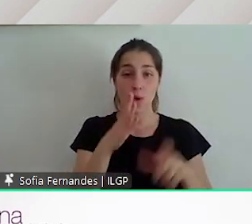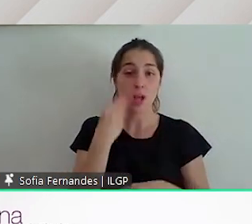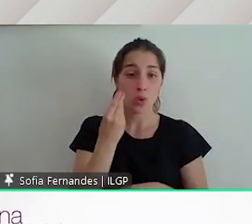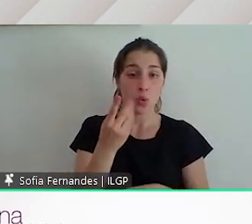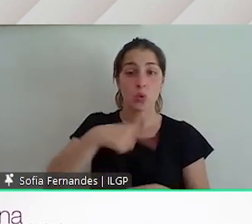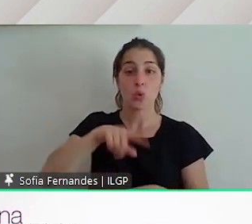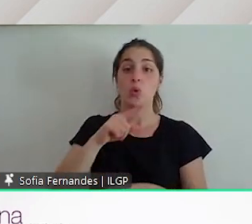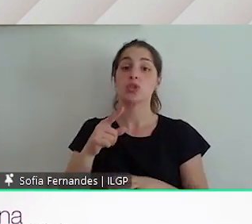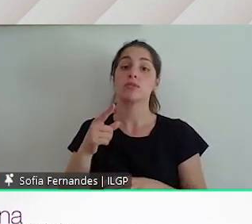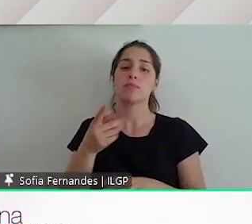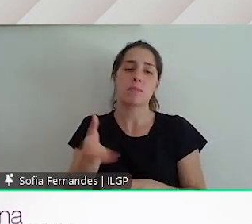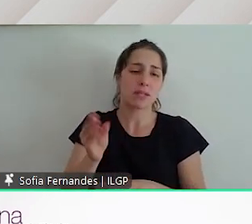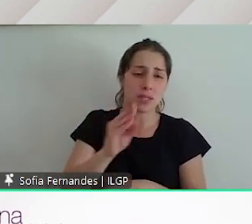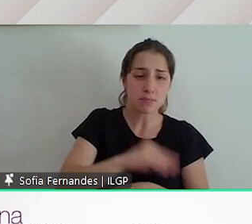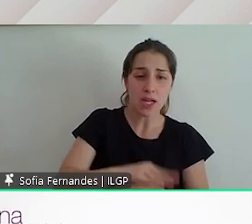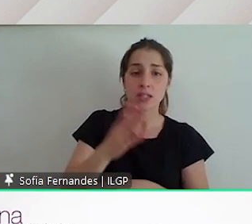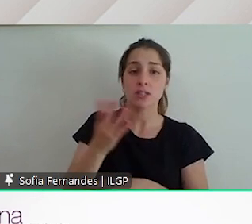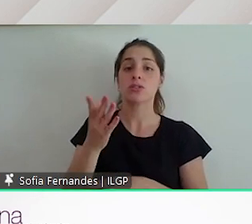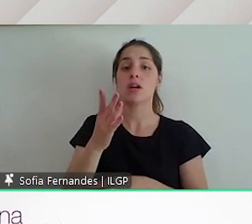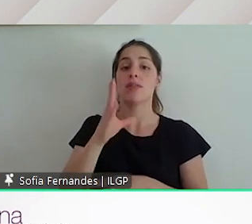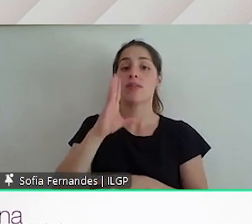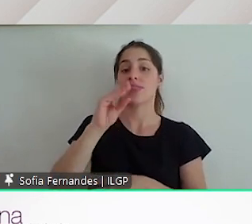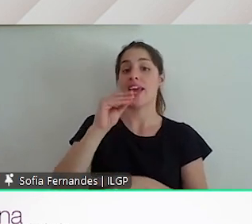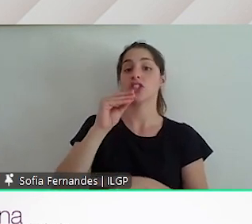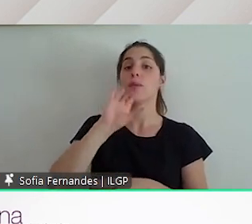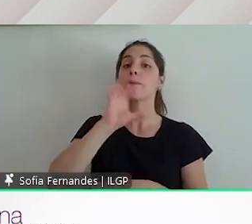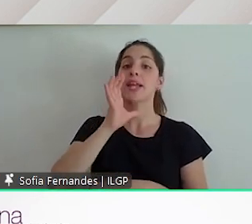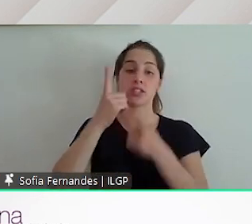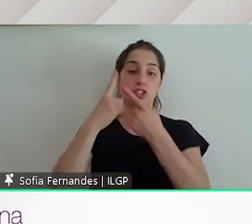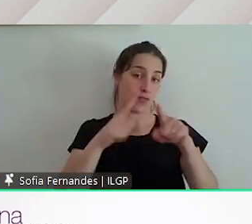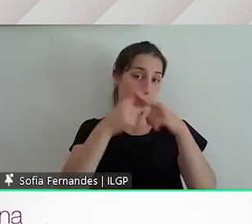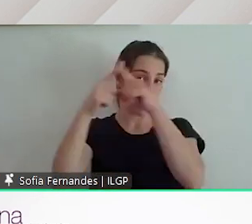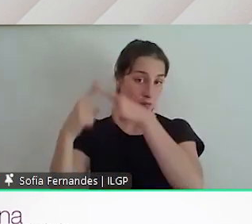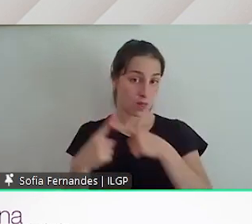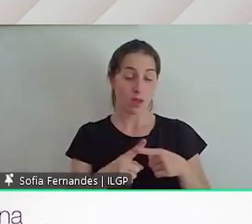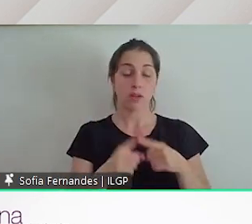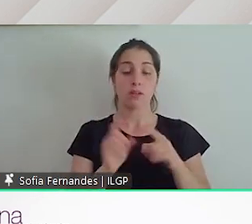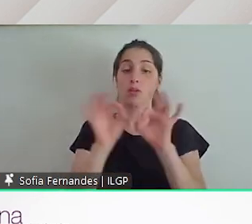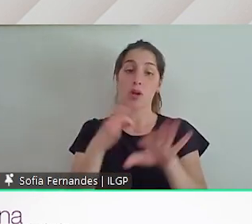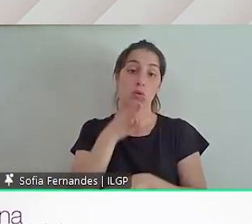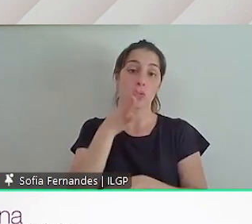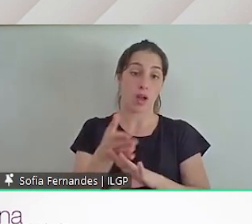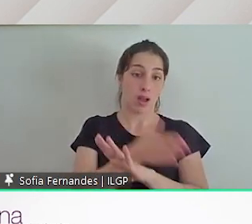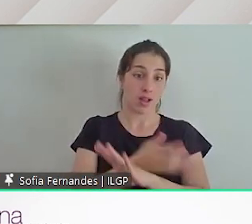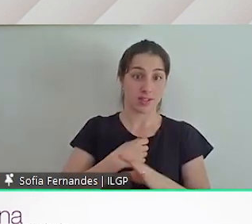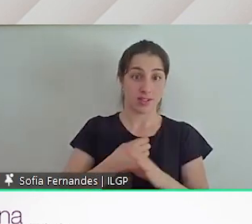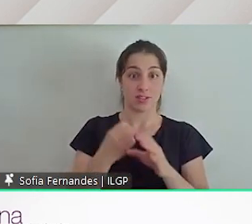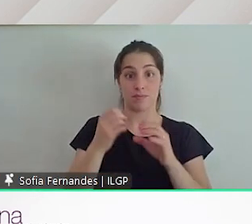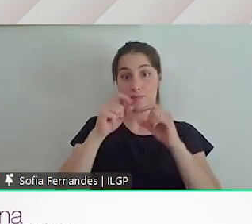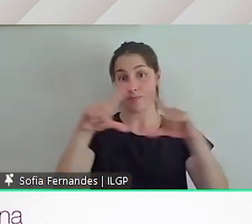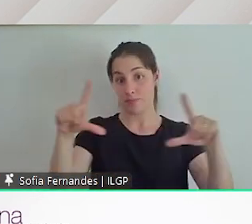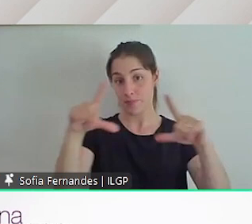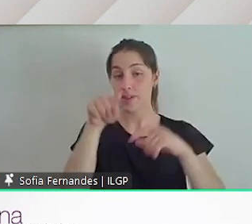vez mais de 10 nacionalidades. E, como estava a dizer antes de abrir este separador,